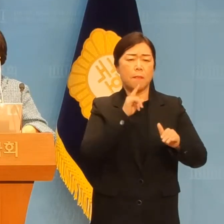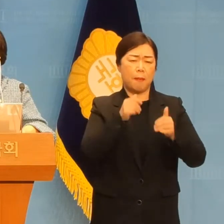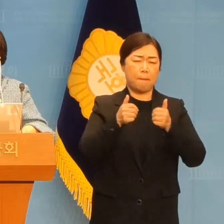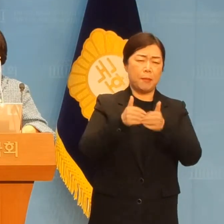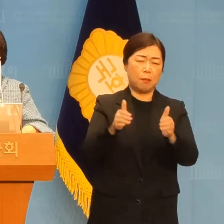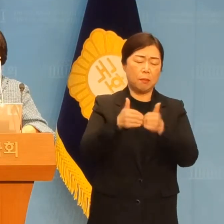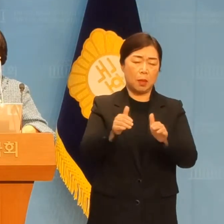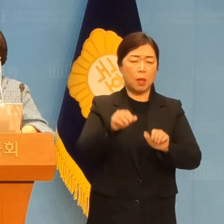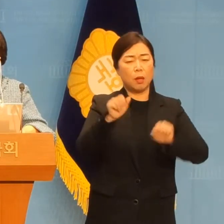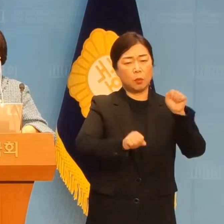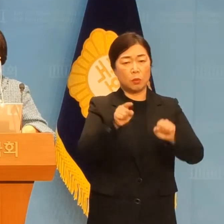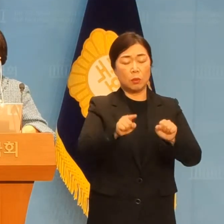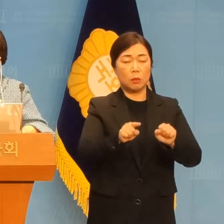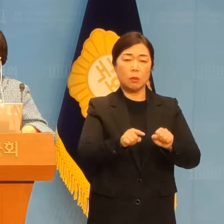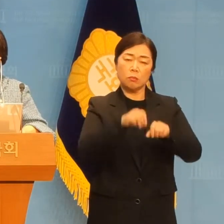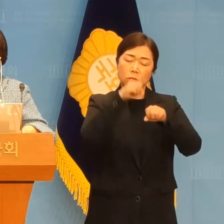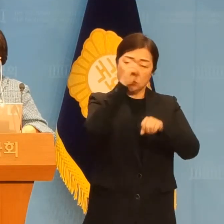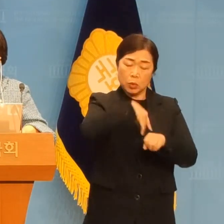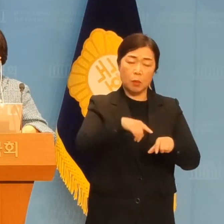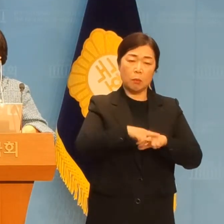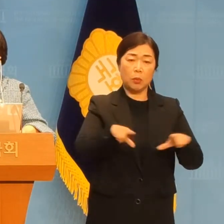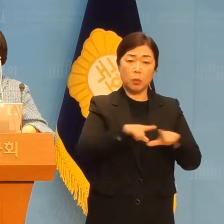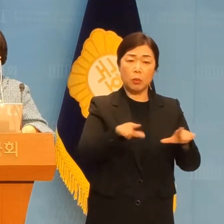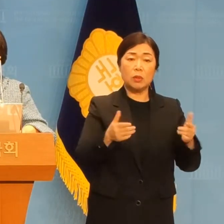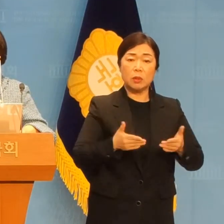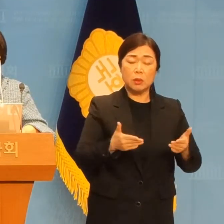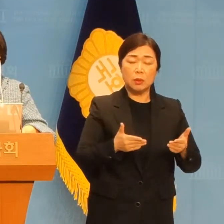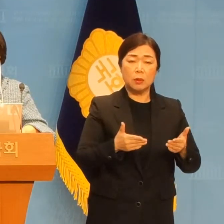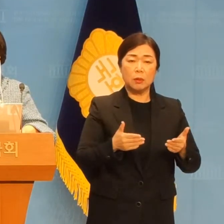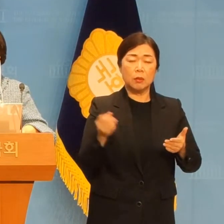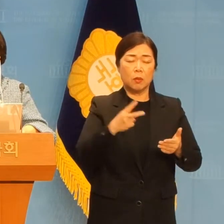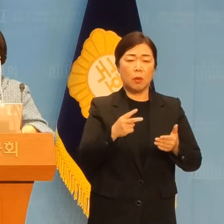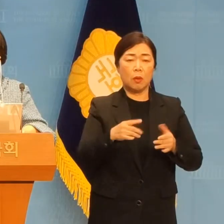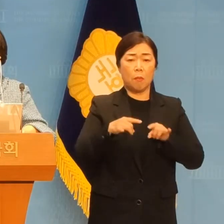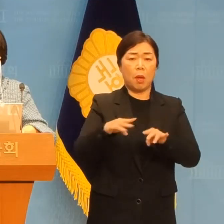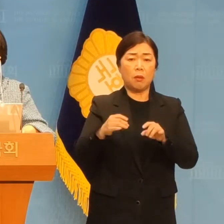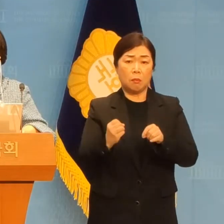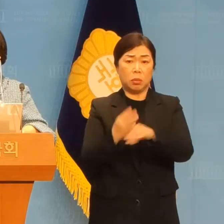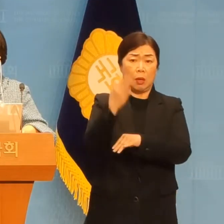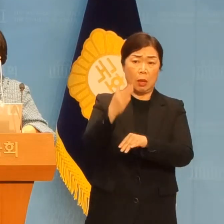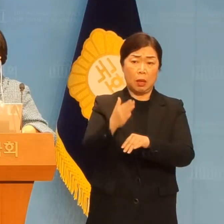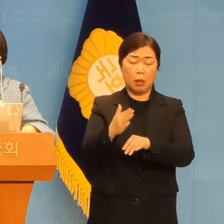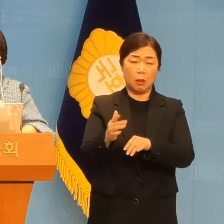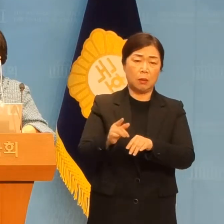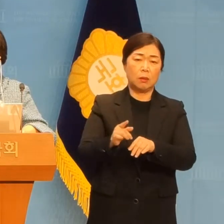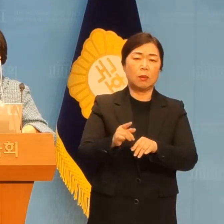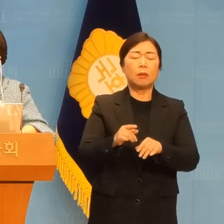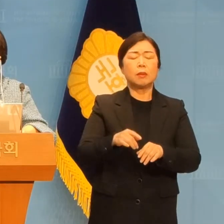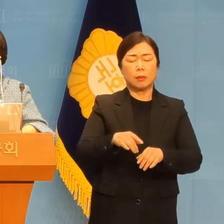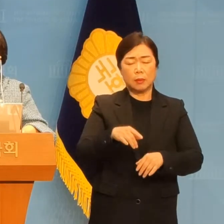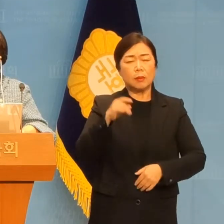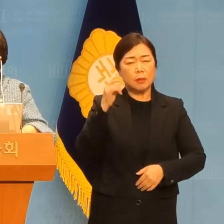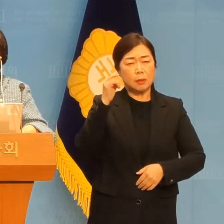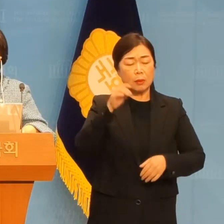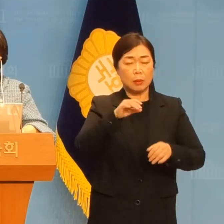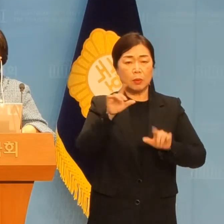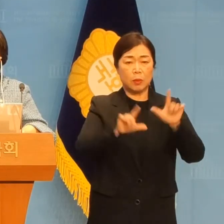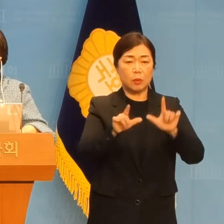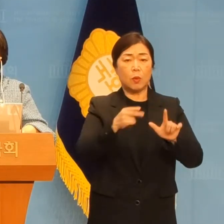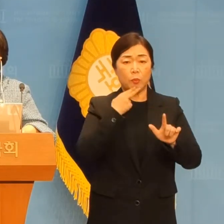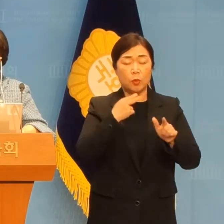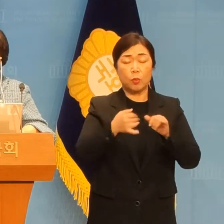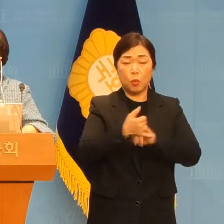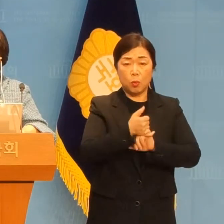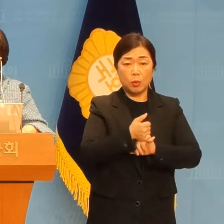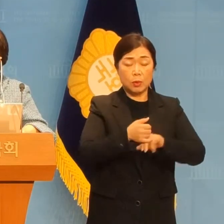언행이 해프닝이나 과잉 반응으로 치부되는 사회가 되지 않도록